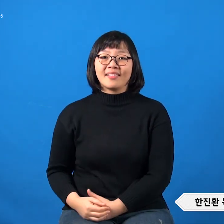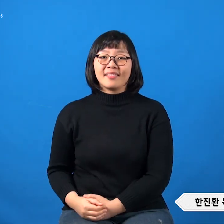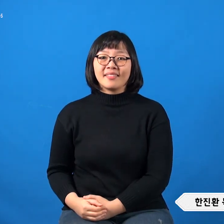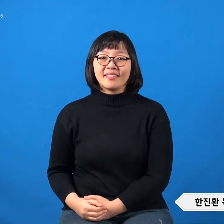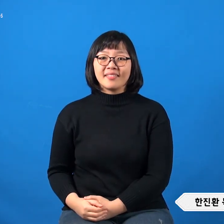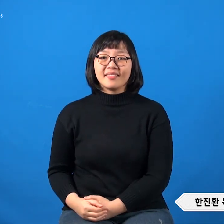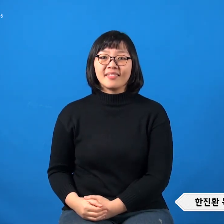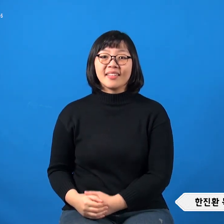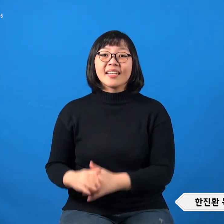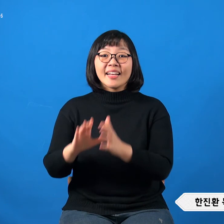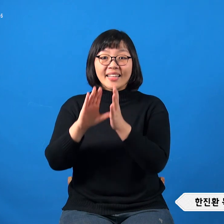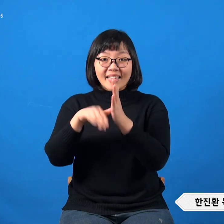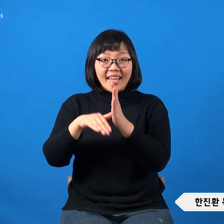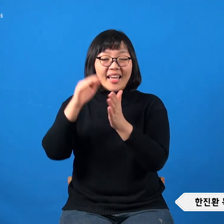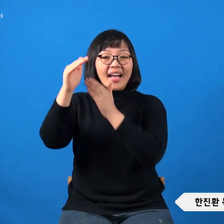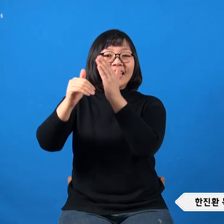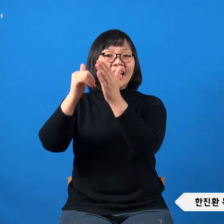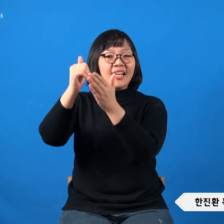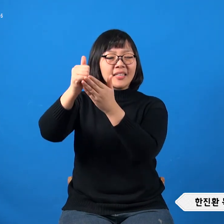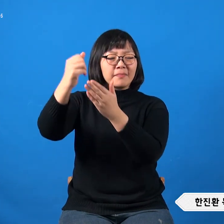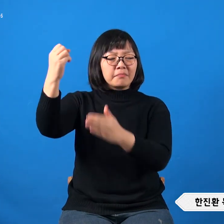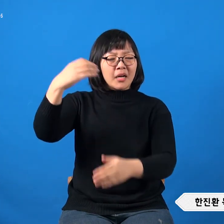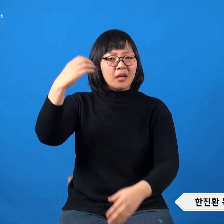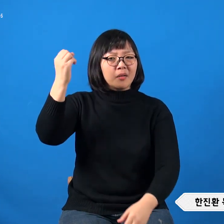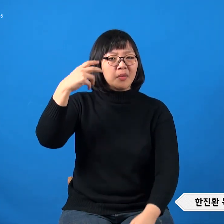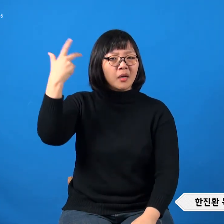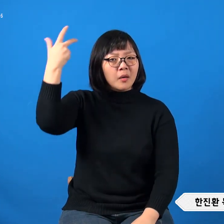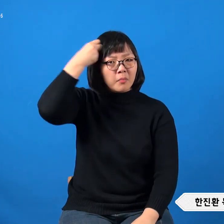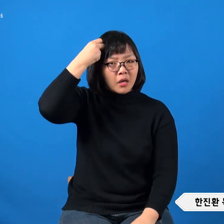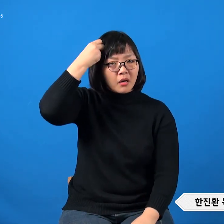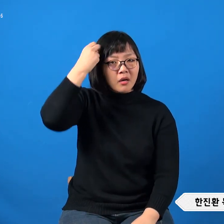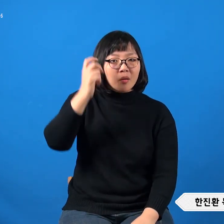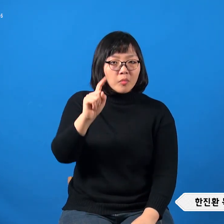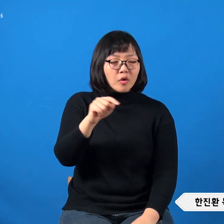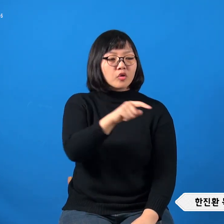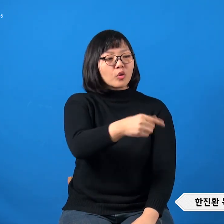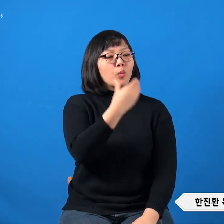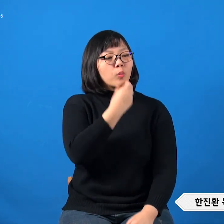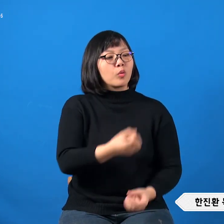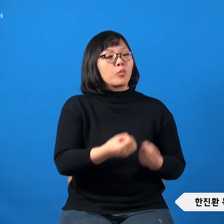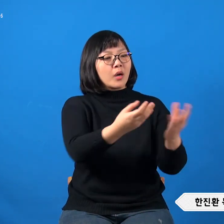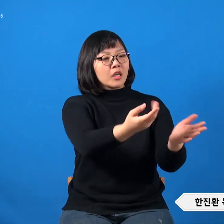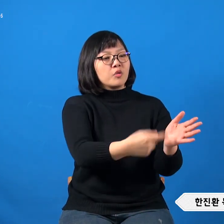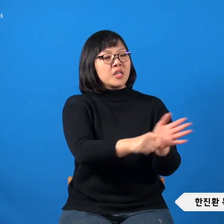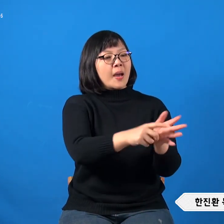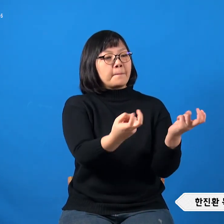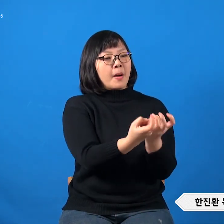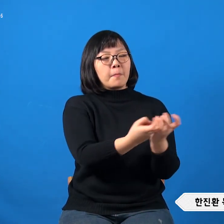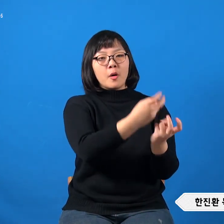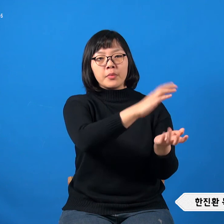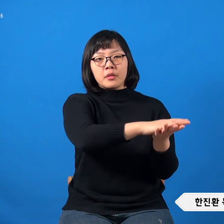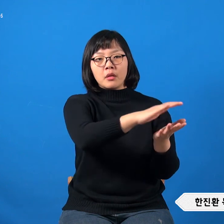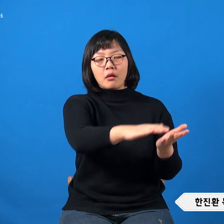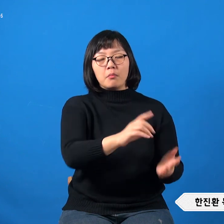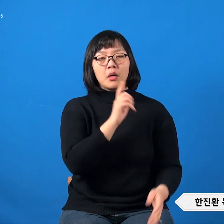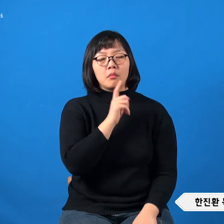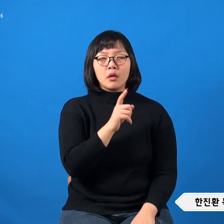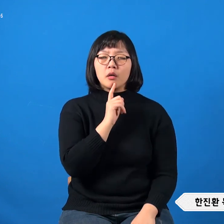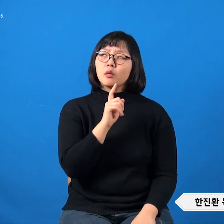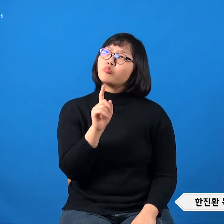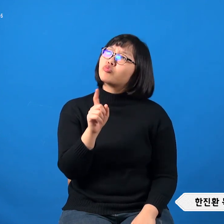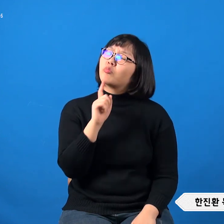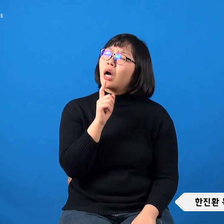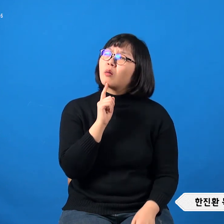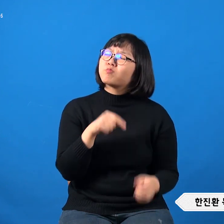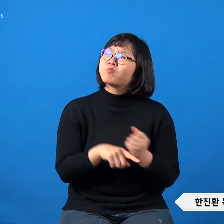다음부터는 계속 귀에서 너를 복주기 위한 나의 프로그램이다. 그 소리가 떠나지를 않습니다.